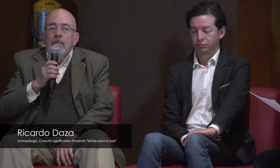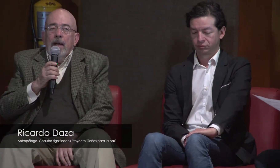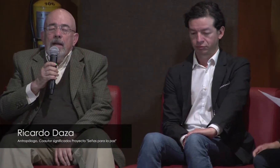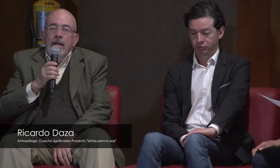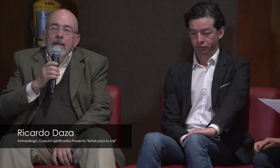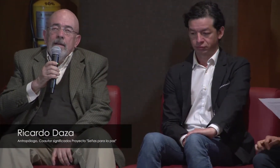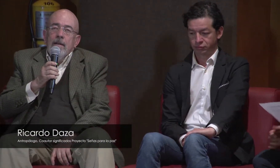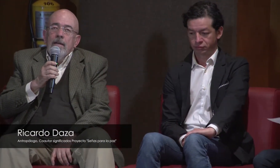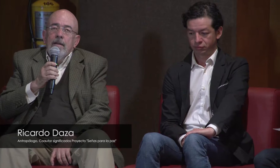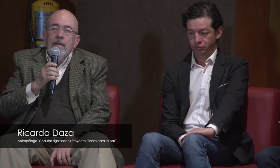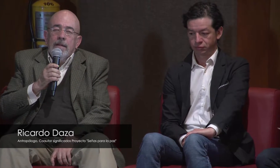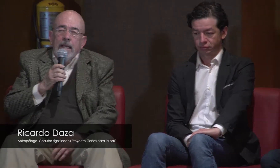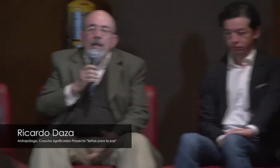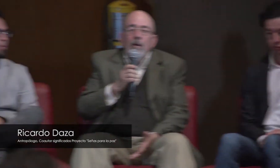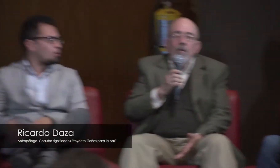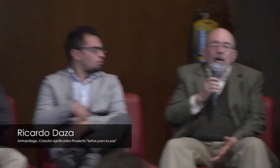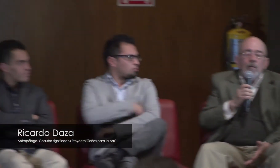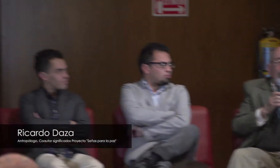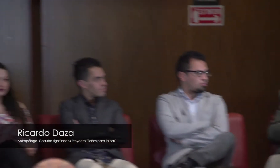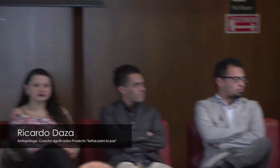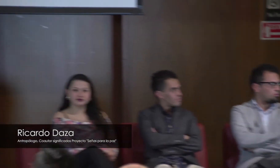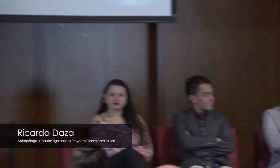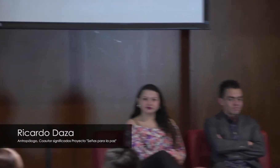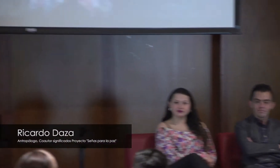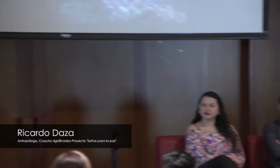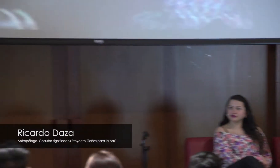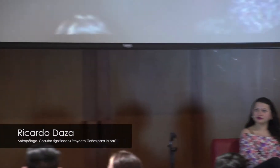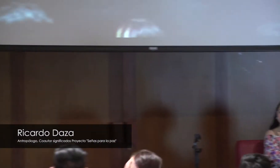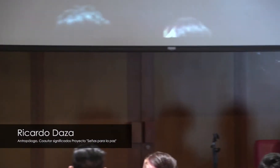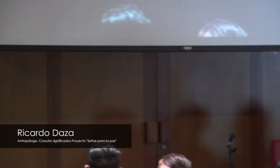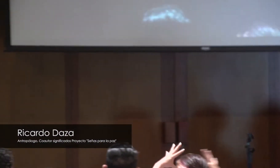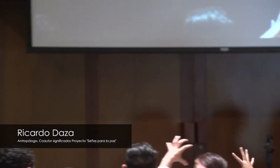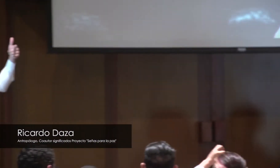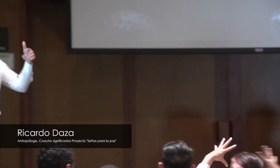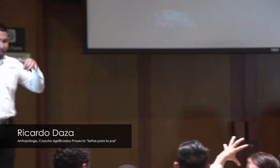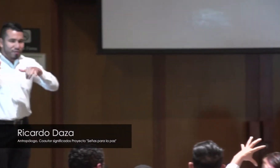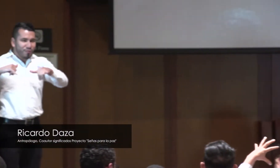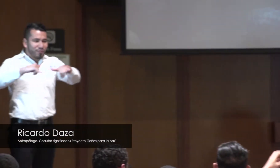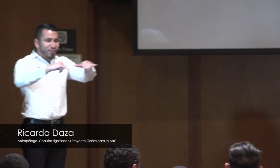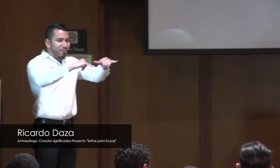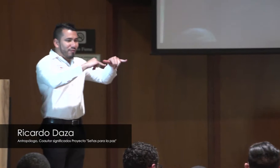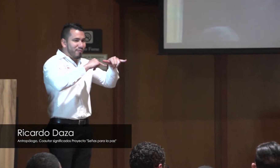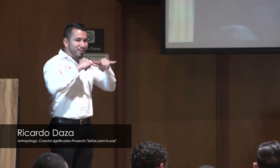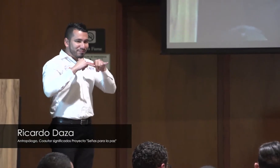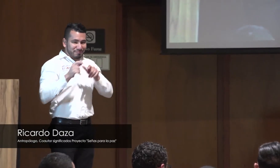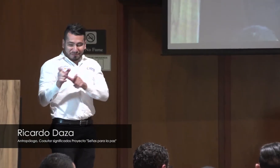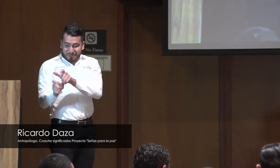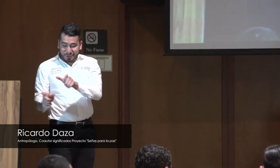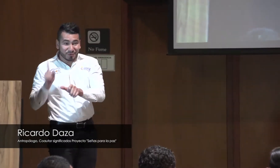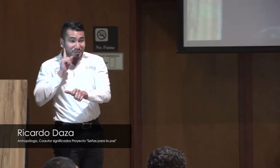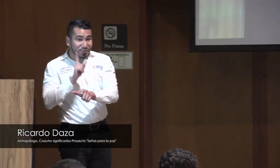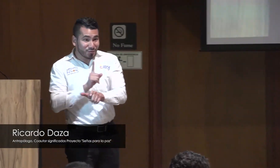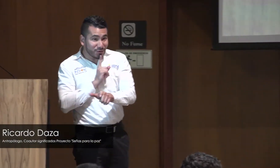A ver, para tener un lenguaje común entre los sordos y la comunidad hablante.